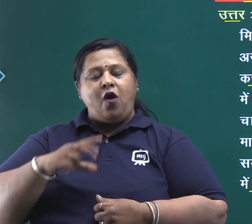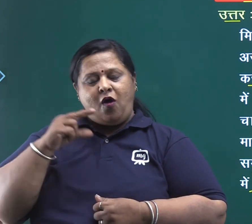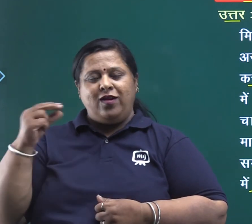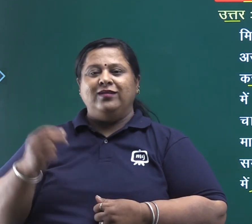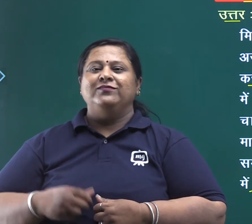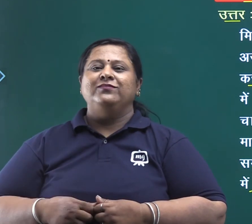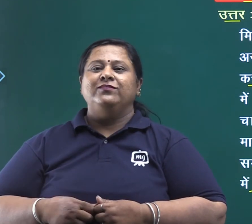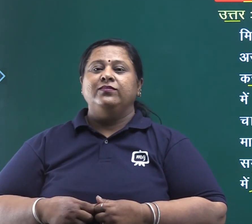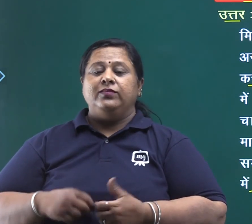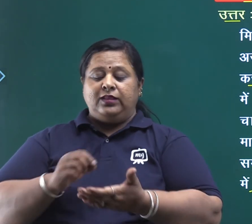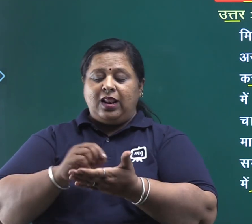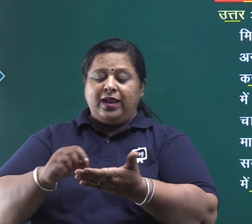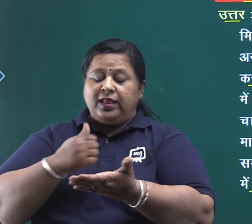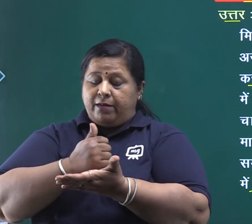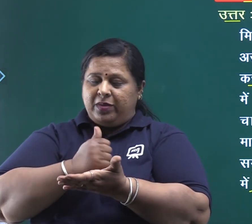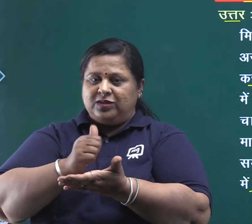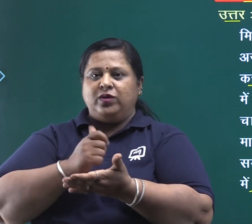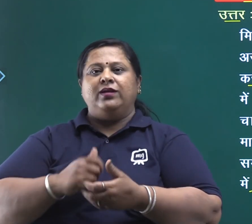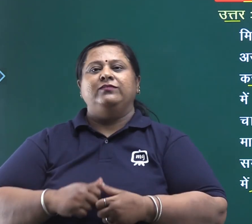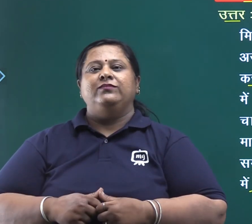और लिखित अभ्यास द्वारा